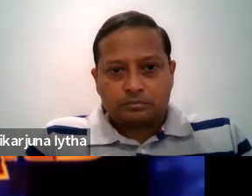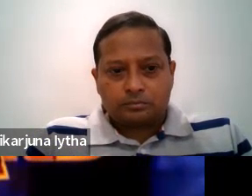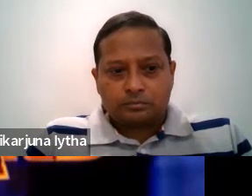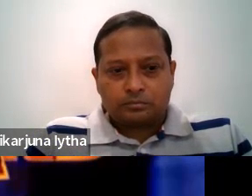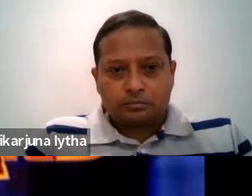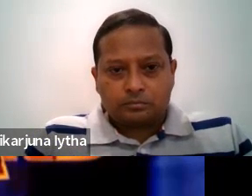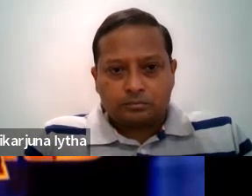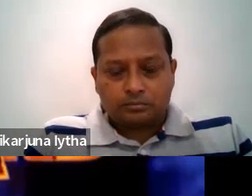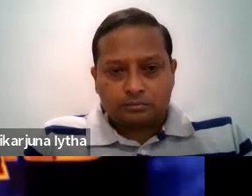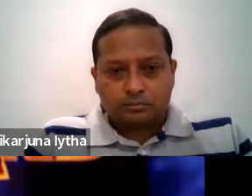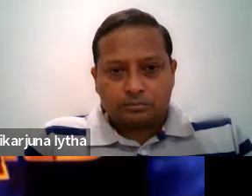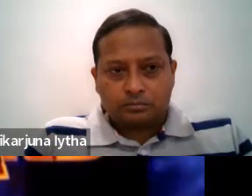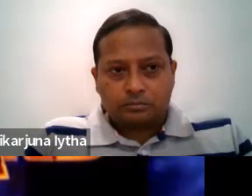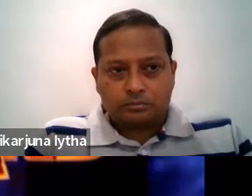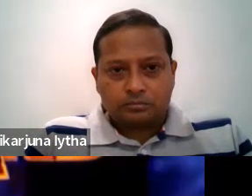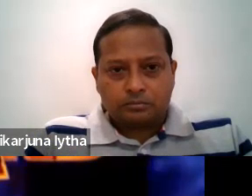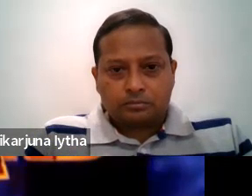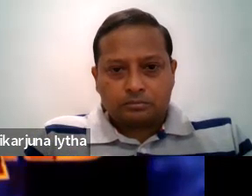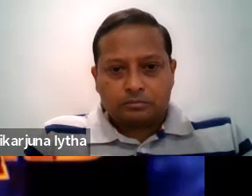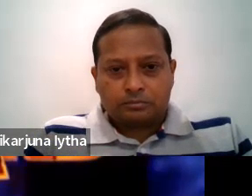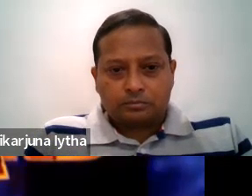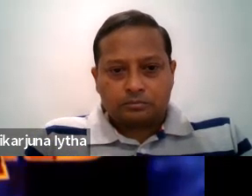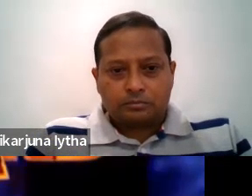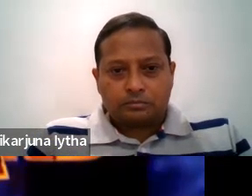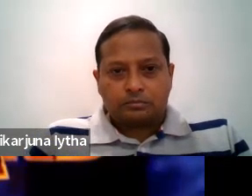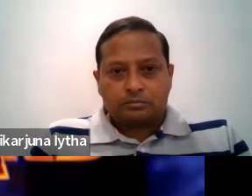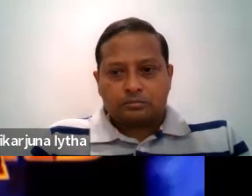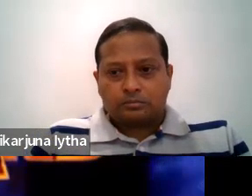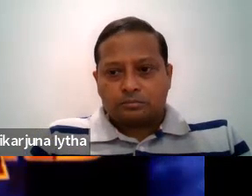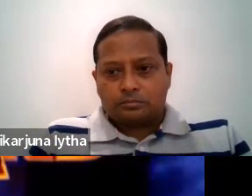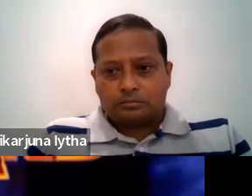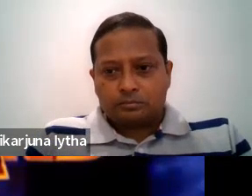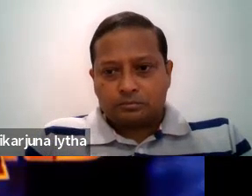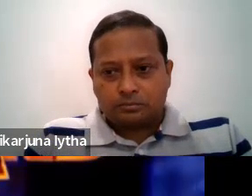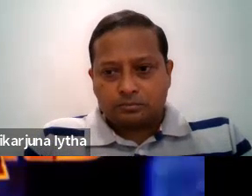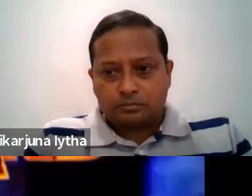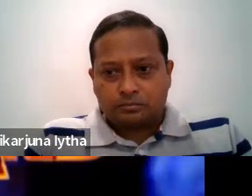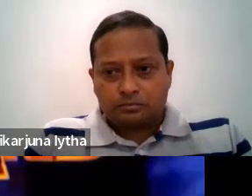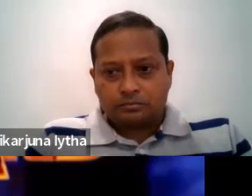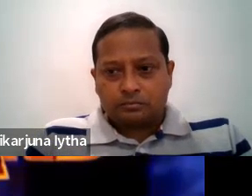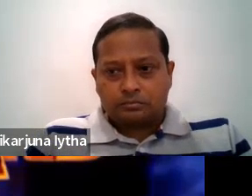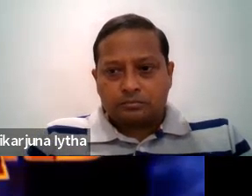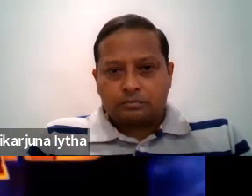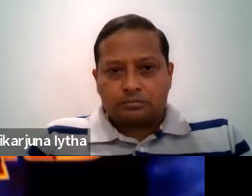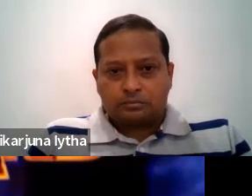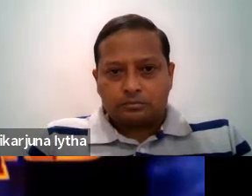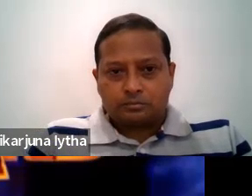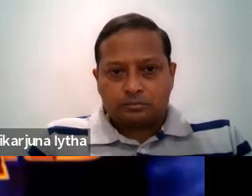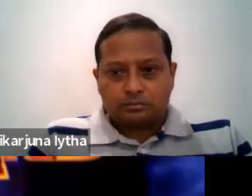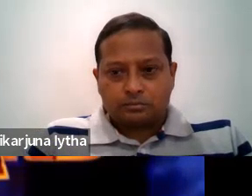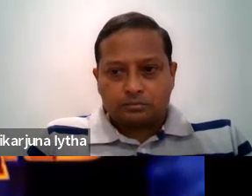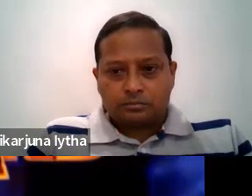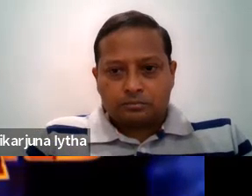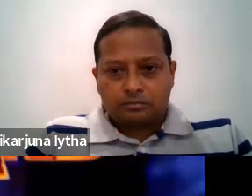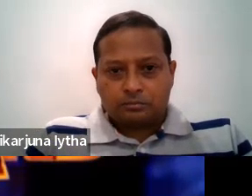एंड ट्रांसपोर्ट सेगमेंट में अच्छा खासी रेलवेज, बसेस एक्सेसिबल करने का एक अच्छा प्रयास हुआ है। और अगर